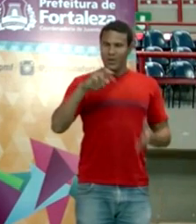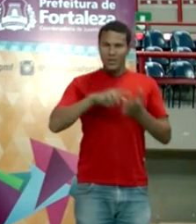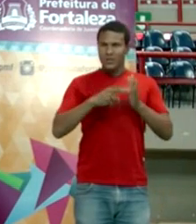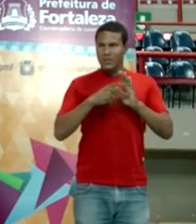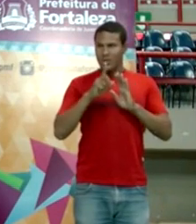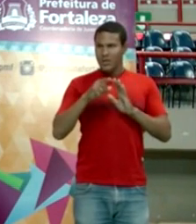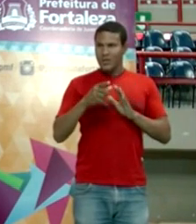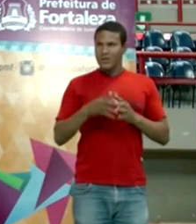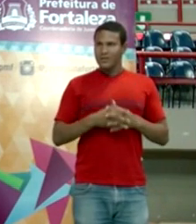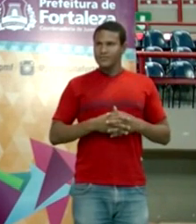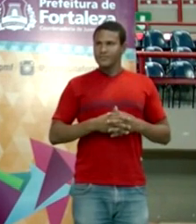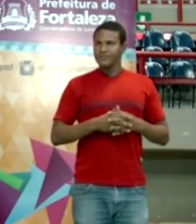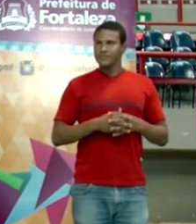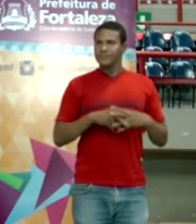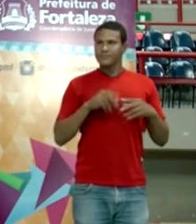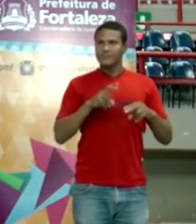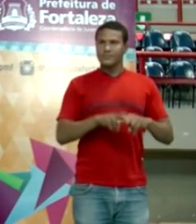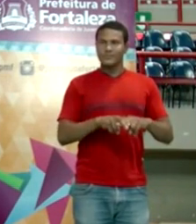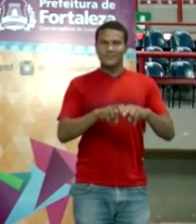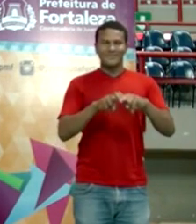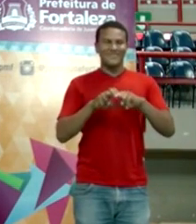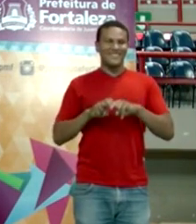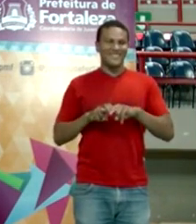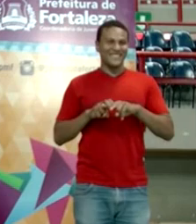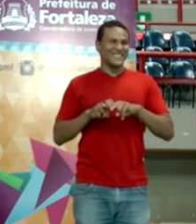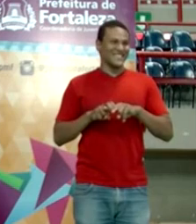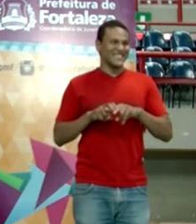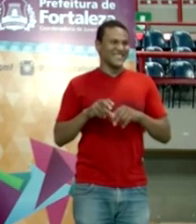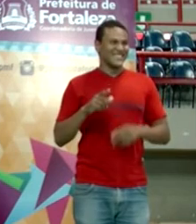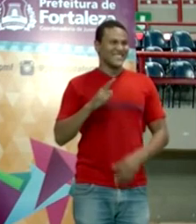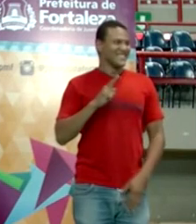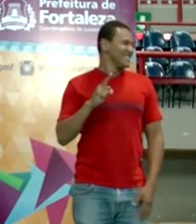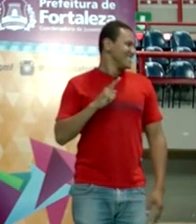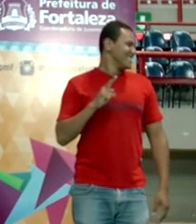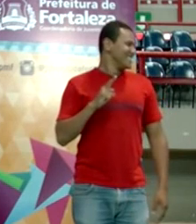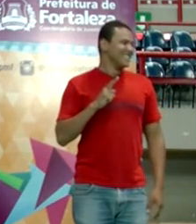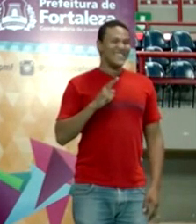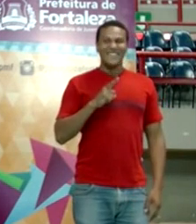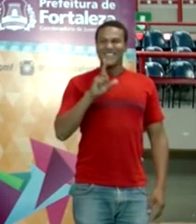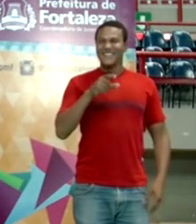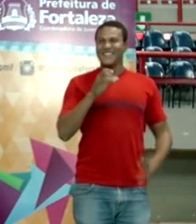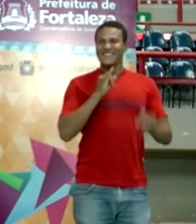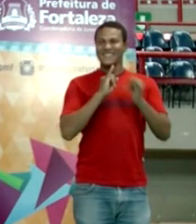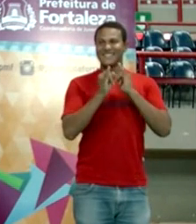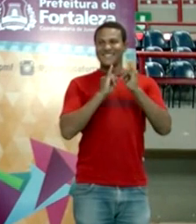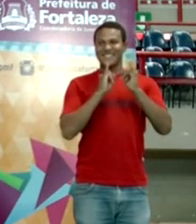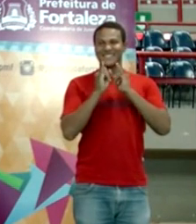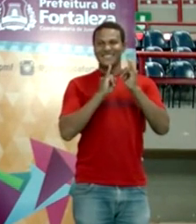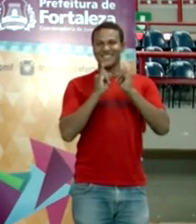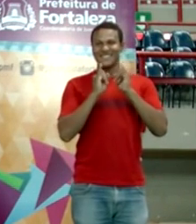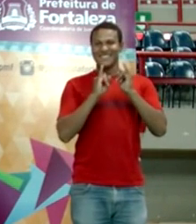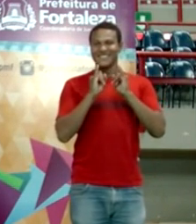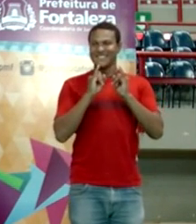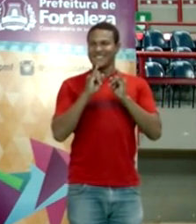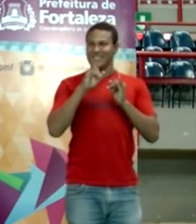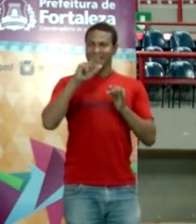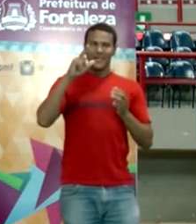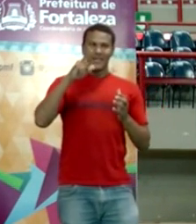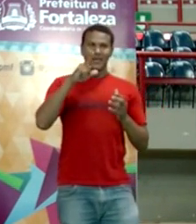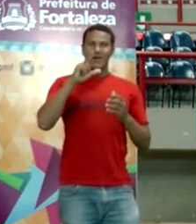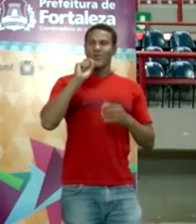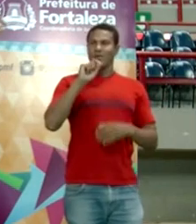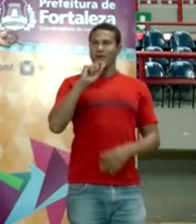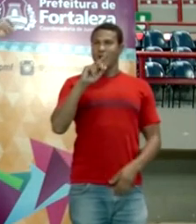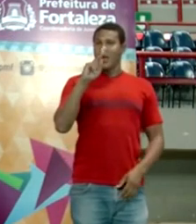hipertexto. No universo virtual, no universo da internet, chamam isso de